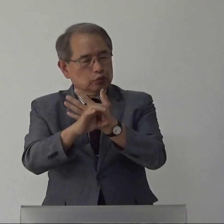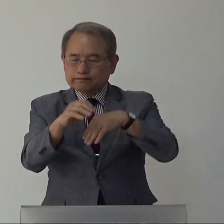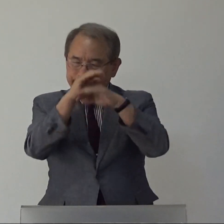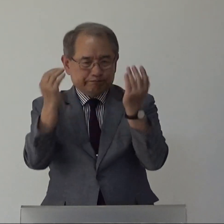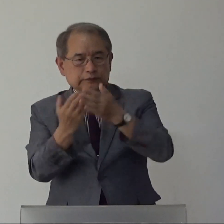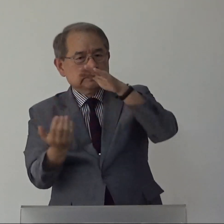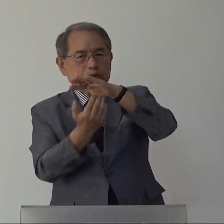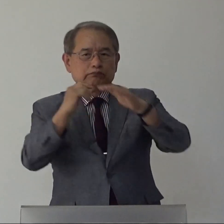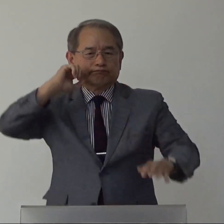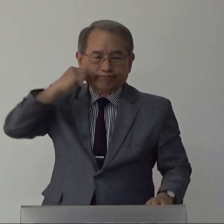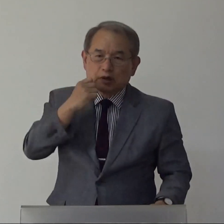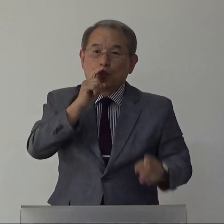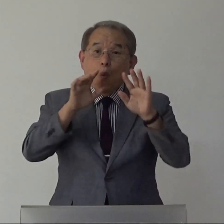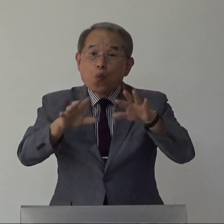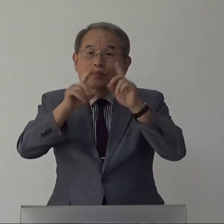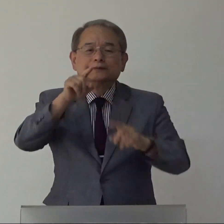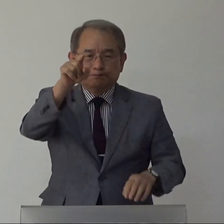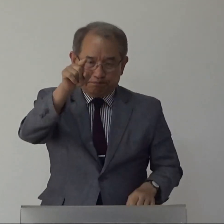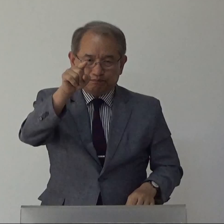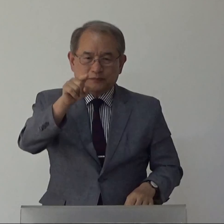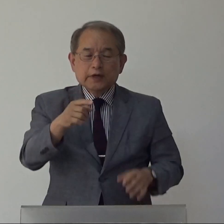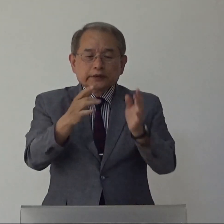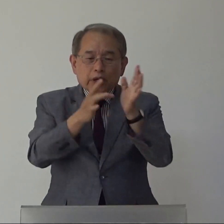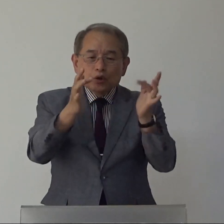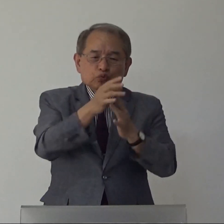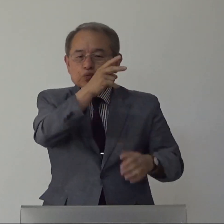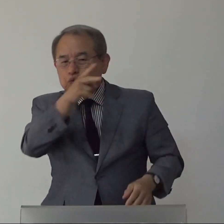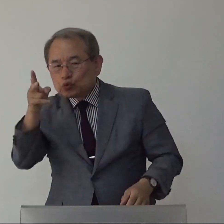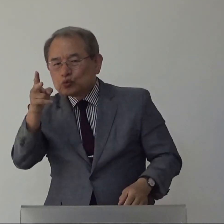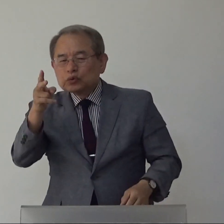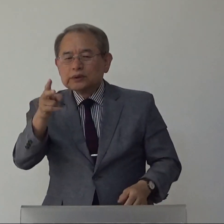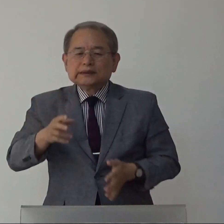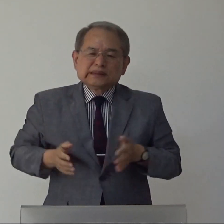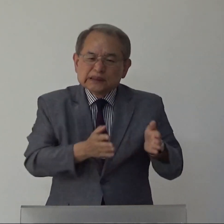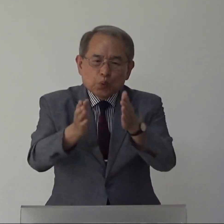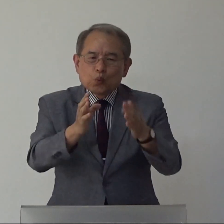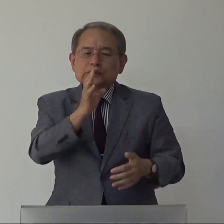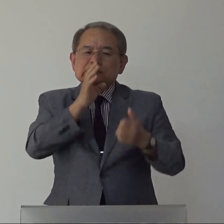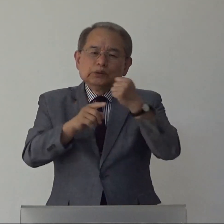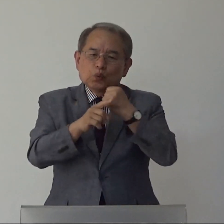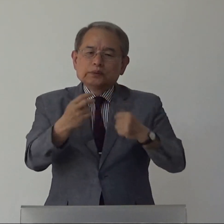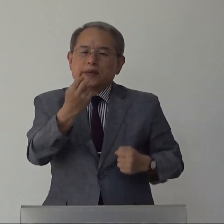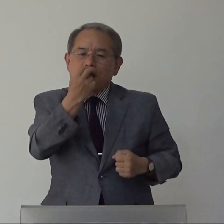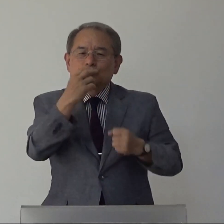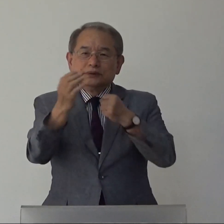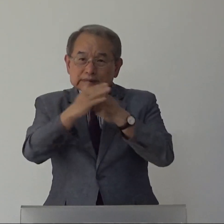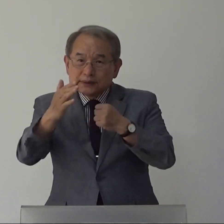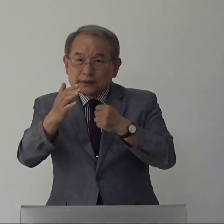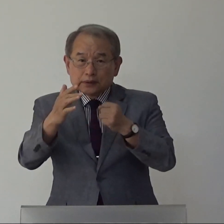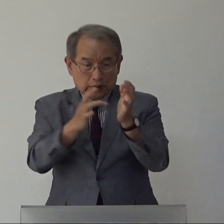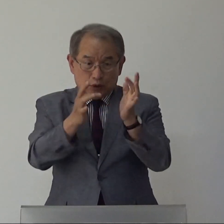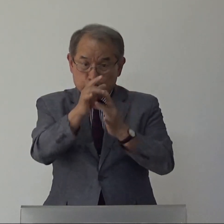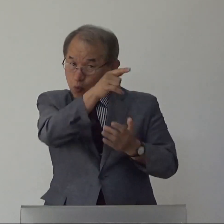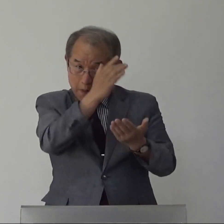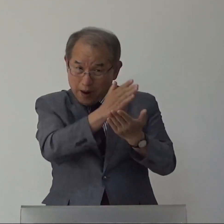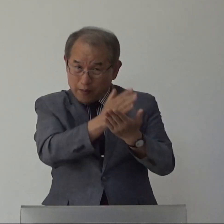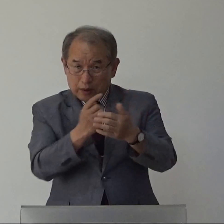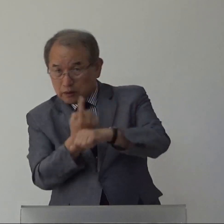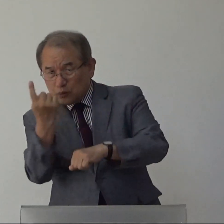그런데 성경 우리에게 가르칩니다. 이것은 타협의 문제가 아닌 유일한 길, 하나님을 만나는 길은 예수 그리스도를